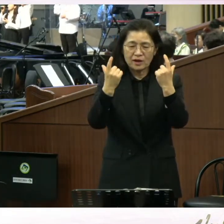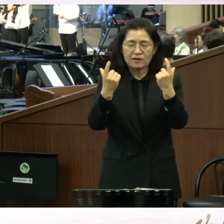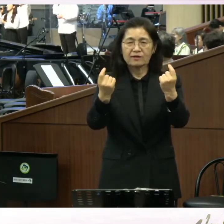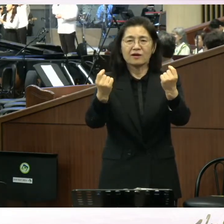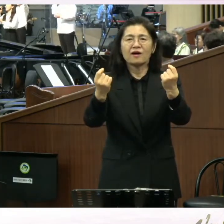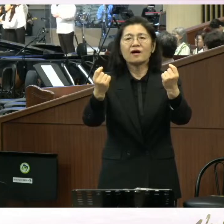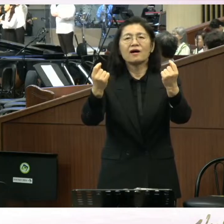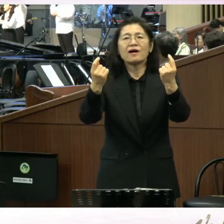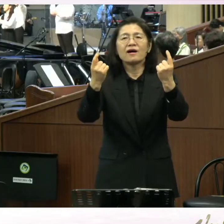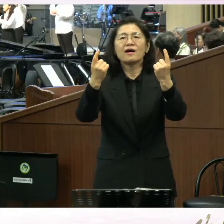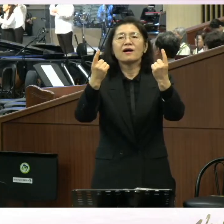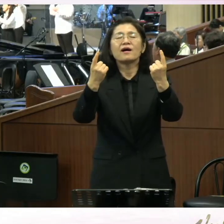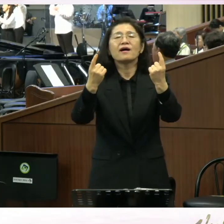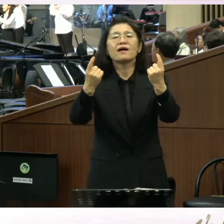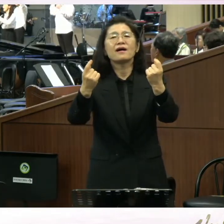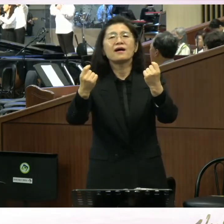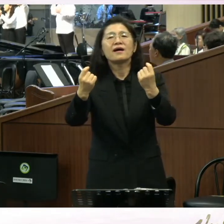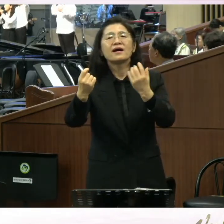장미꽃처럼